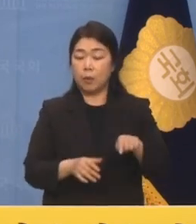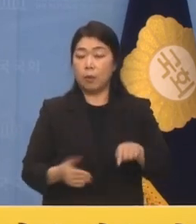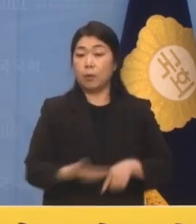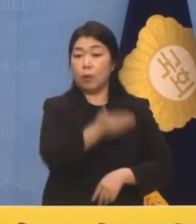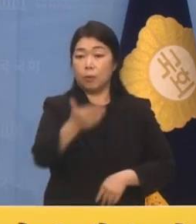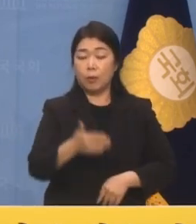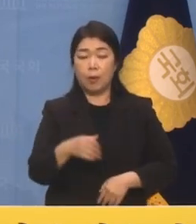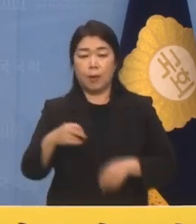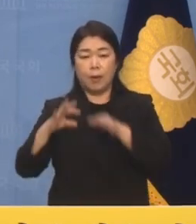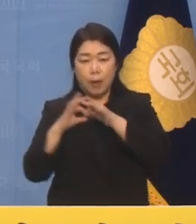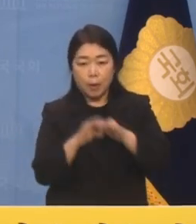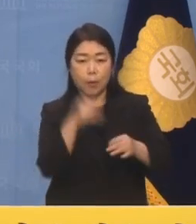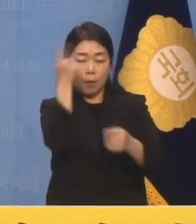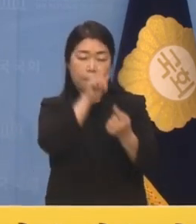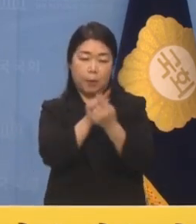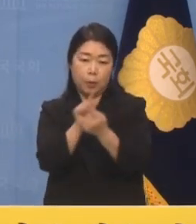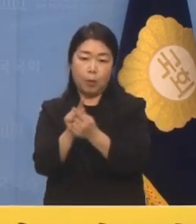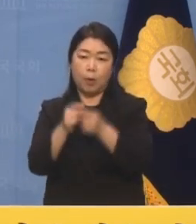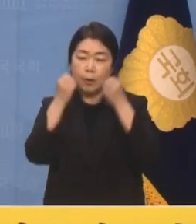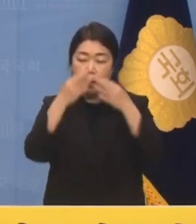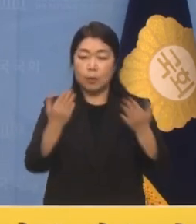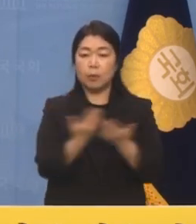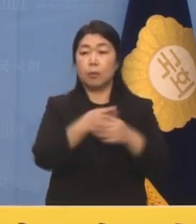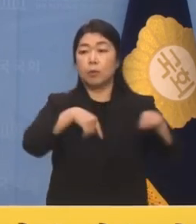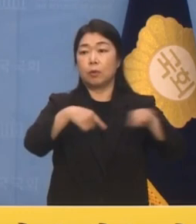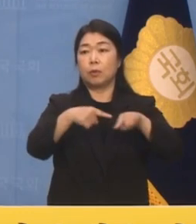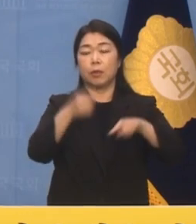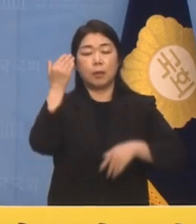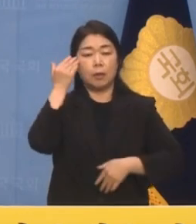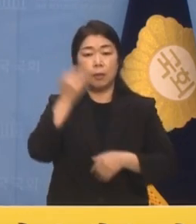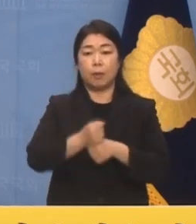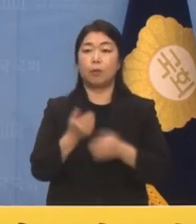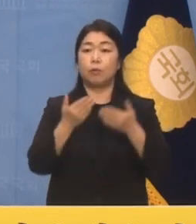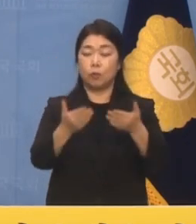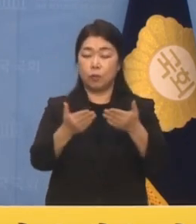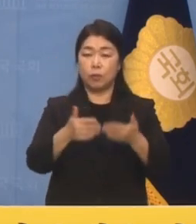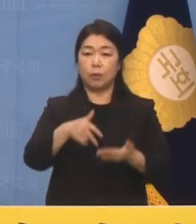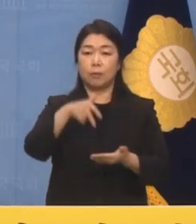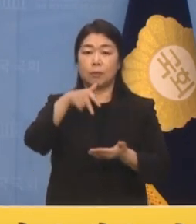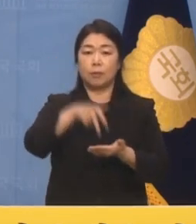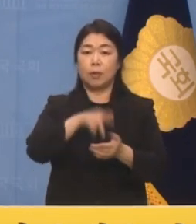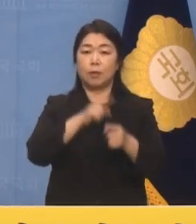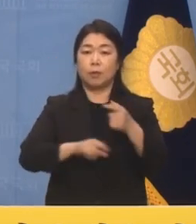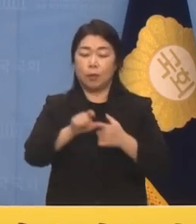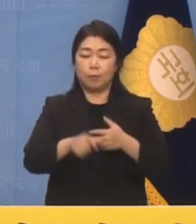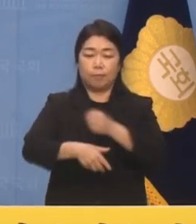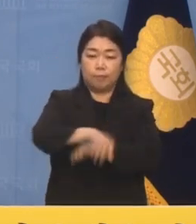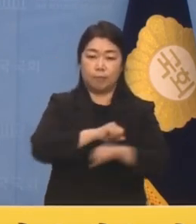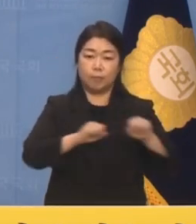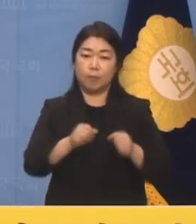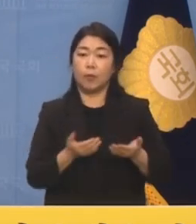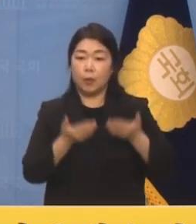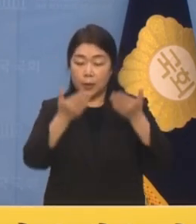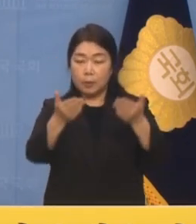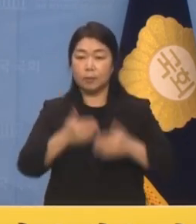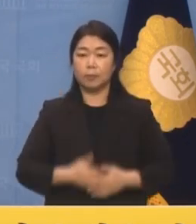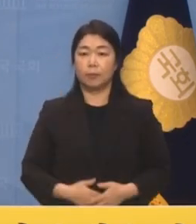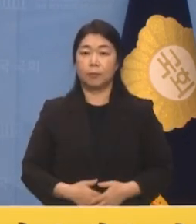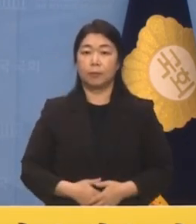더 호흡하면서 새로운 진보정치, 새로운 상식을 만드는 목소리를 더 적극적으로 펼쳐내도록 노력할